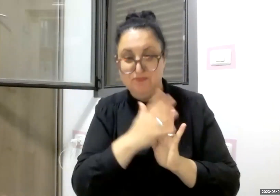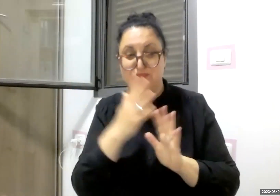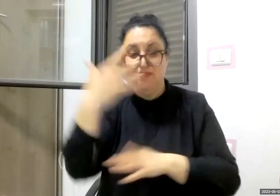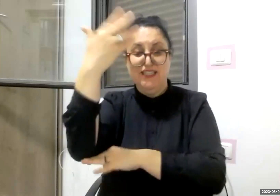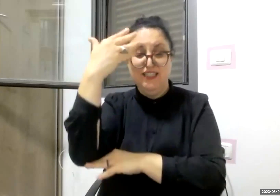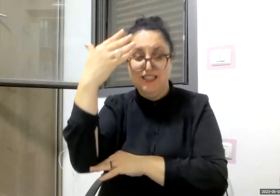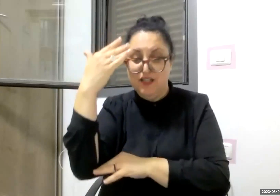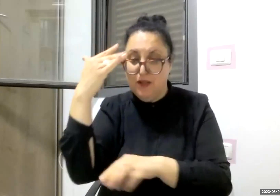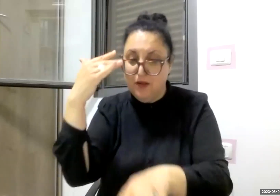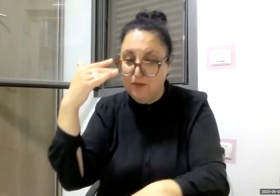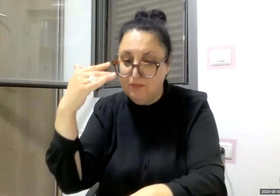ההכרה בשפת סימנים.